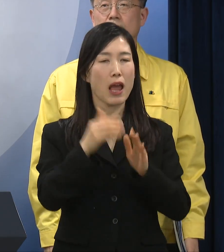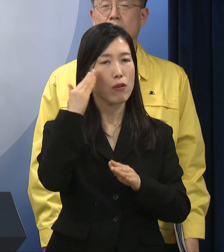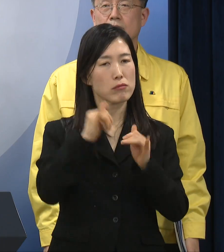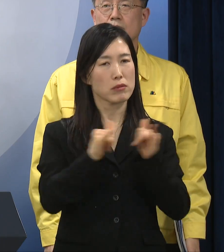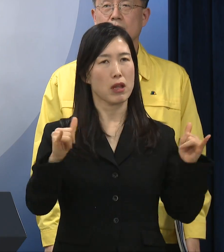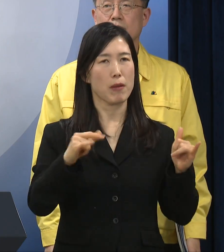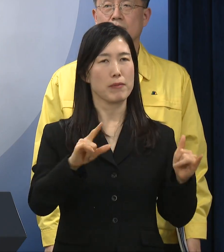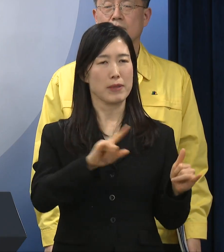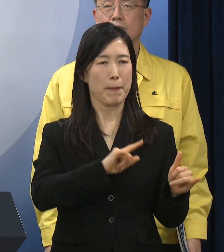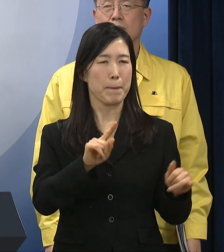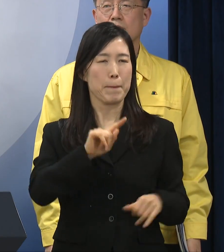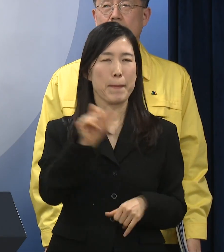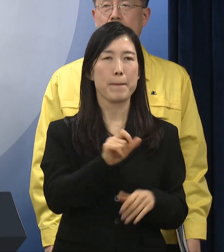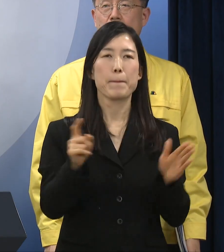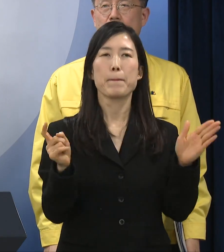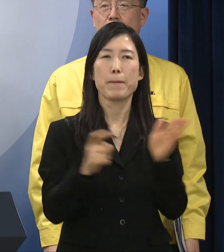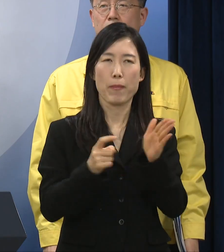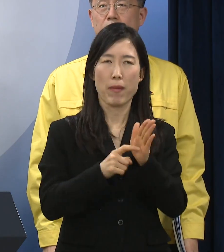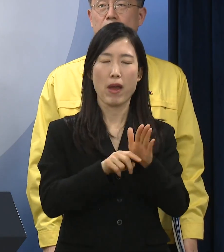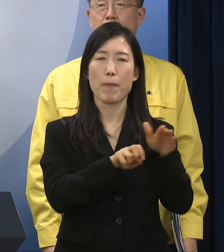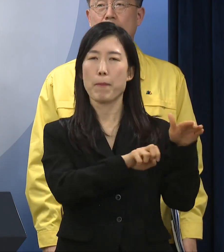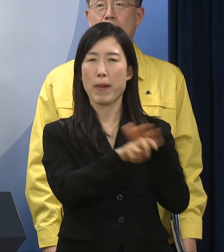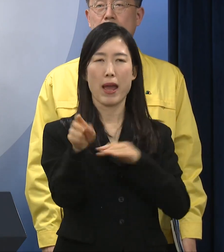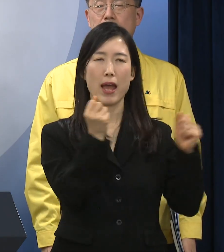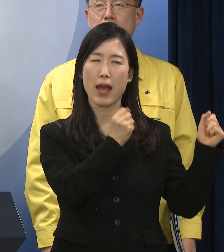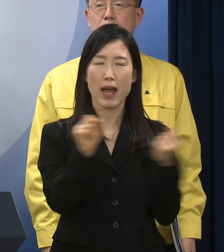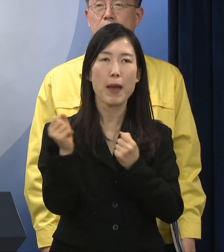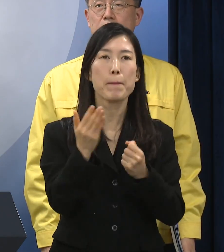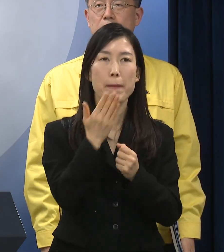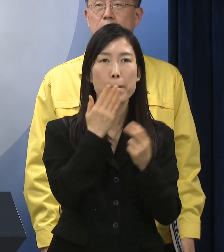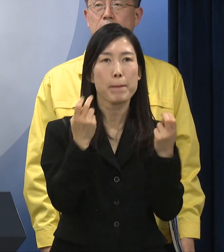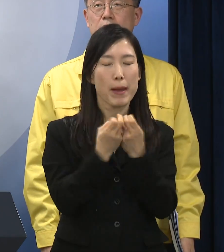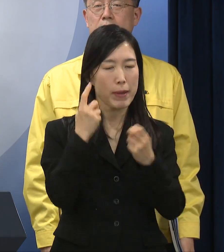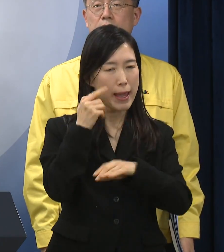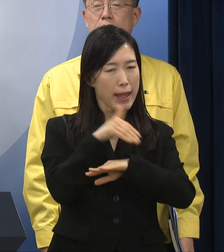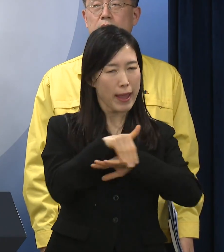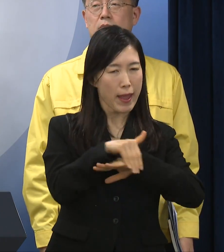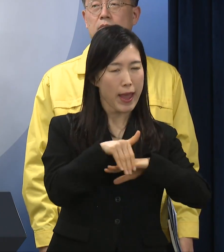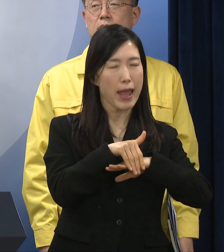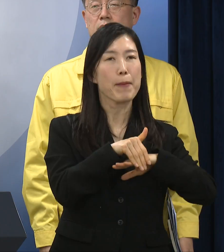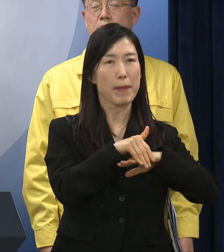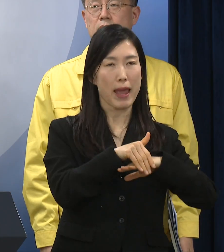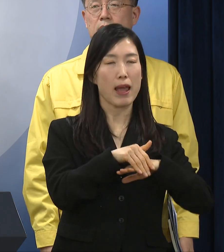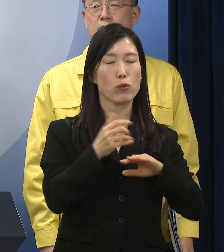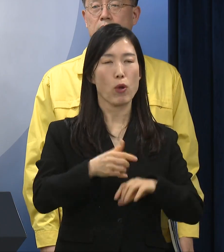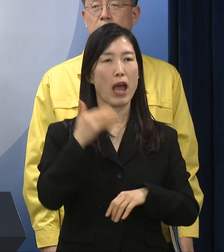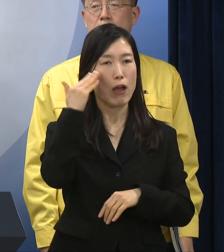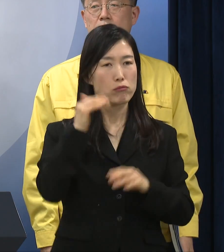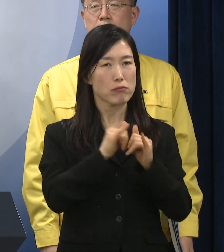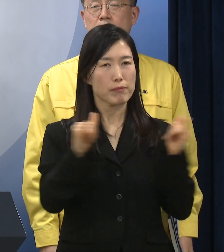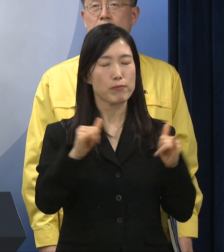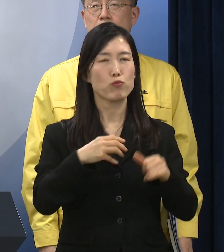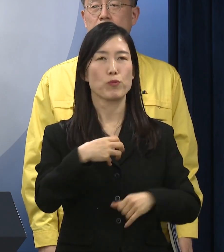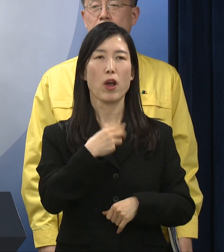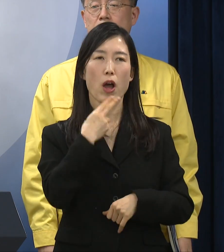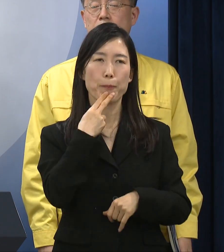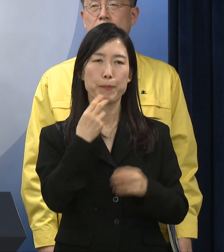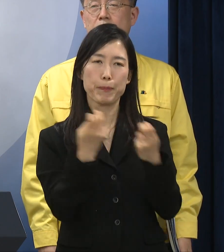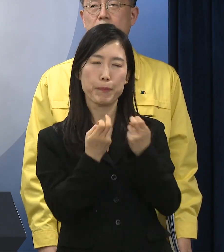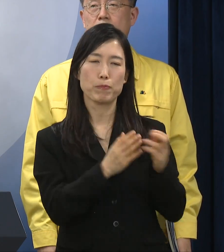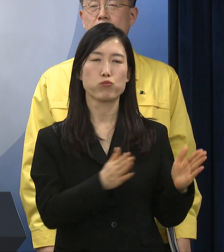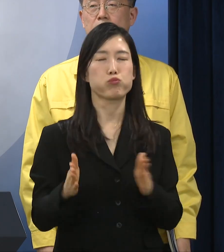국민들이 가장 신속하고 안전하게 대피할 수 있도록 모든 계획을 포함하여 교민 안전대책을 취해 나가는